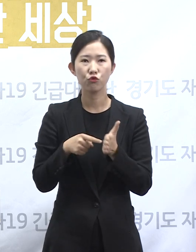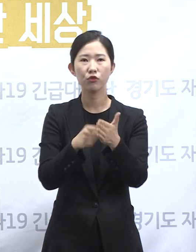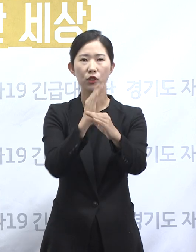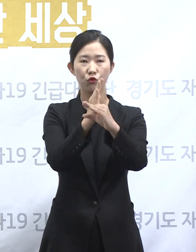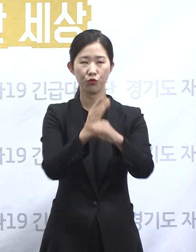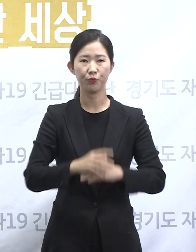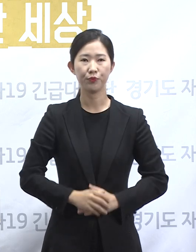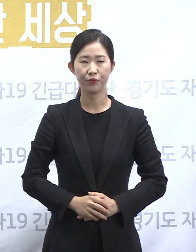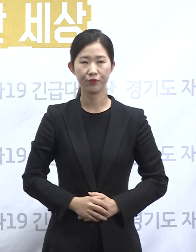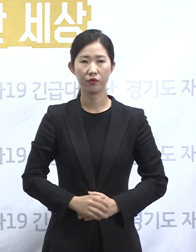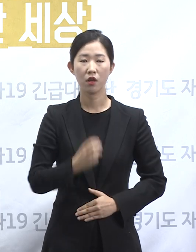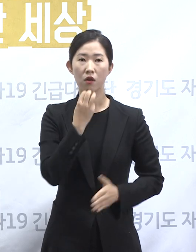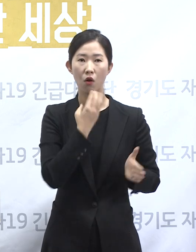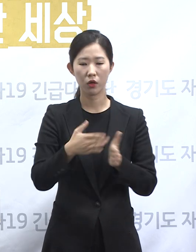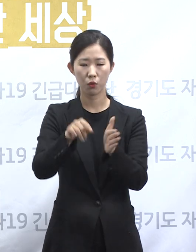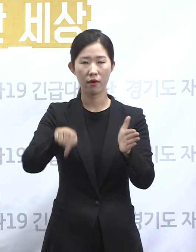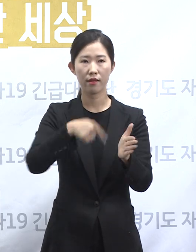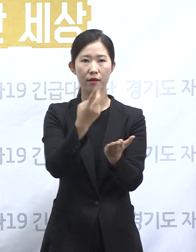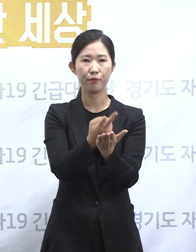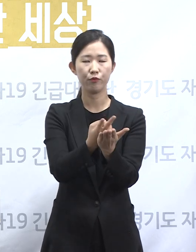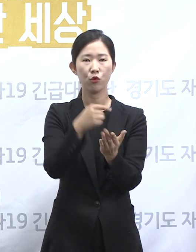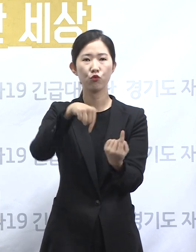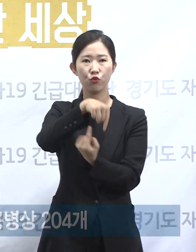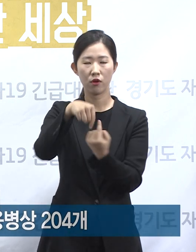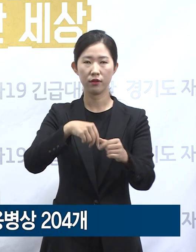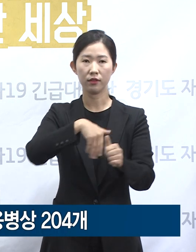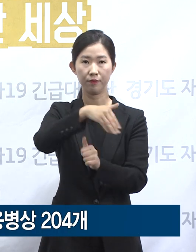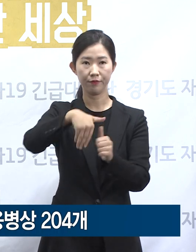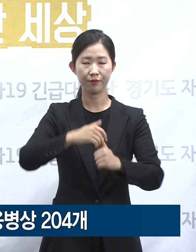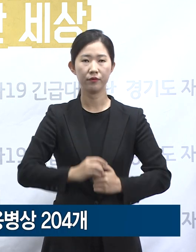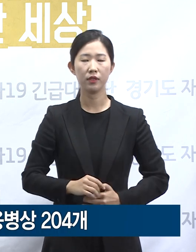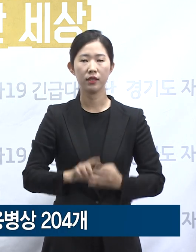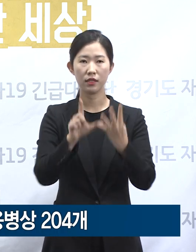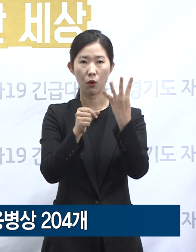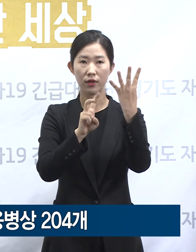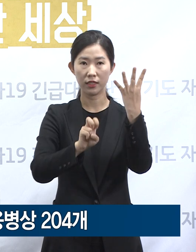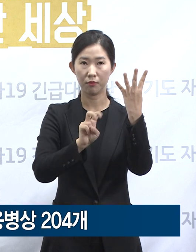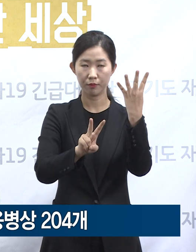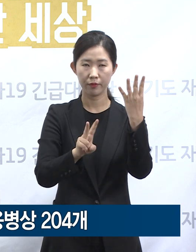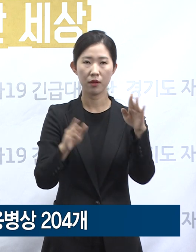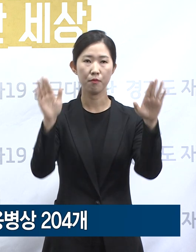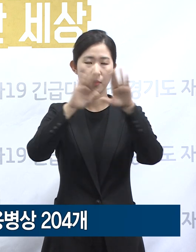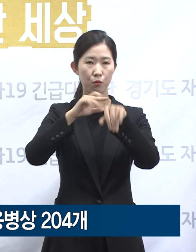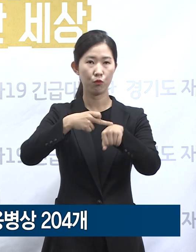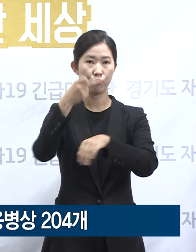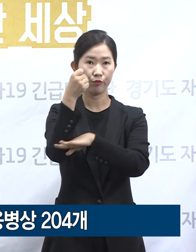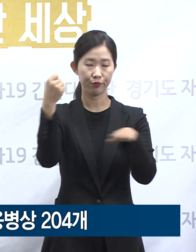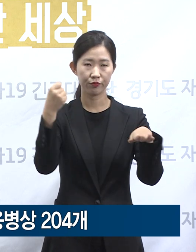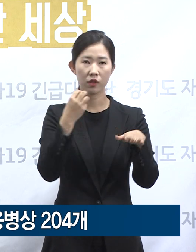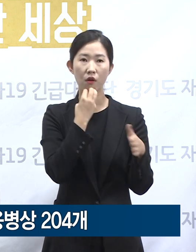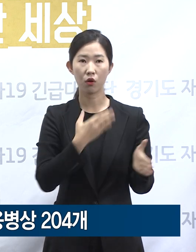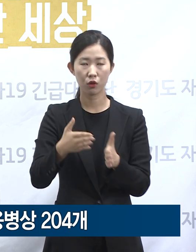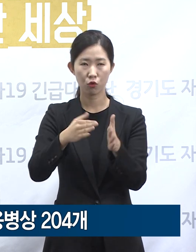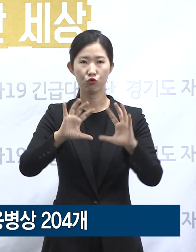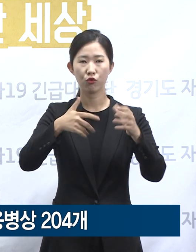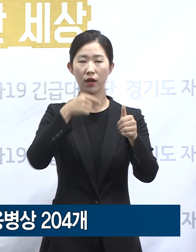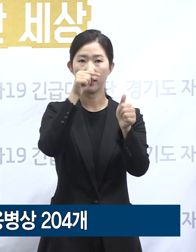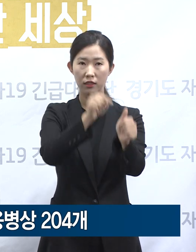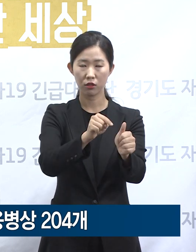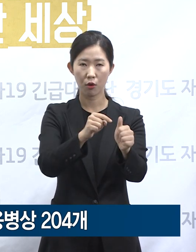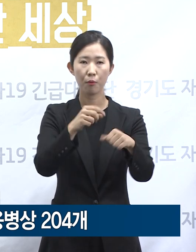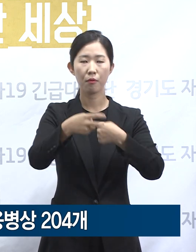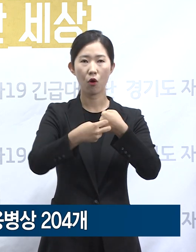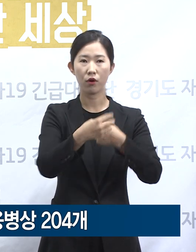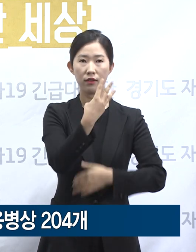다음은 경기도 병상 운영 현황입니다. 4월 22일 0시 기준 경기도는 국가지정 입원치료 병상 운영 병원